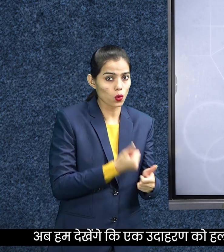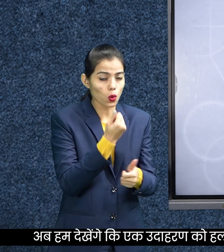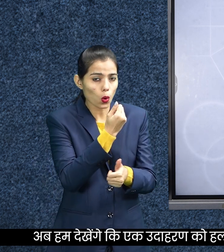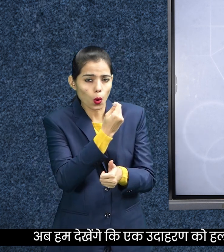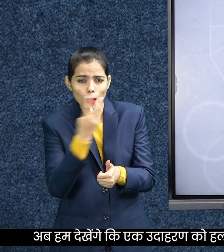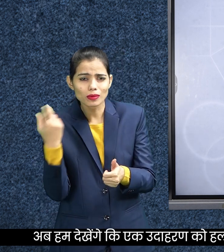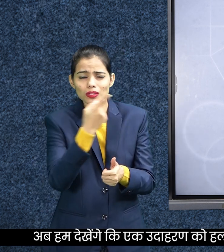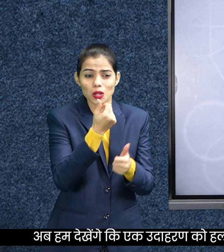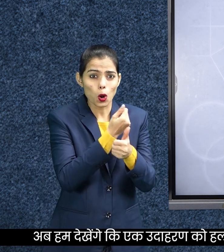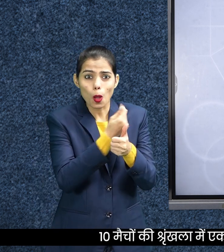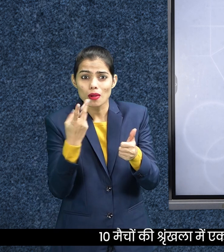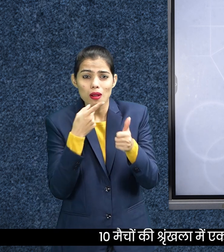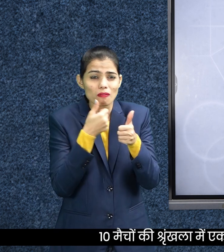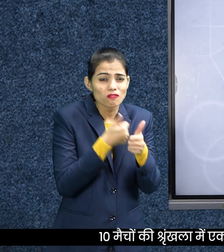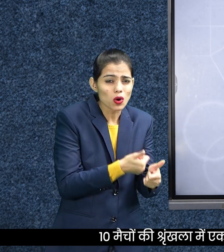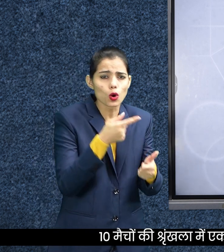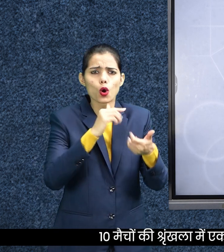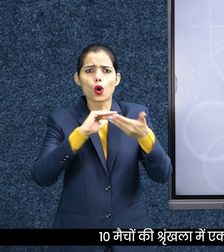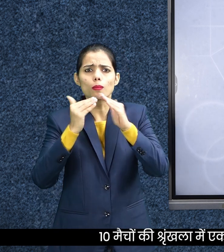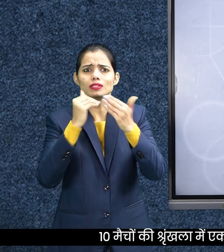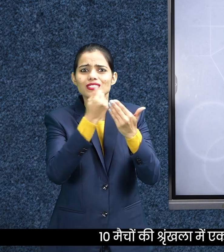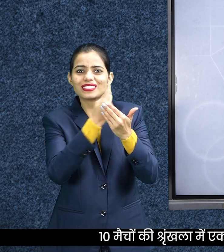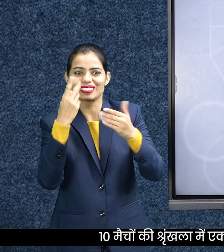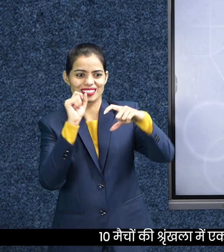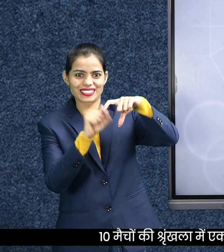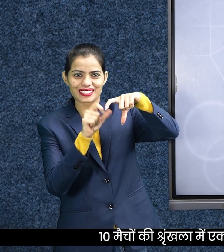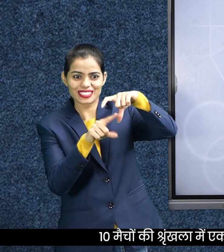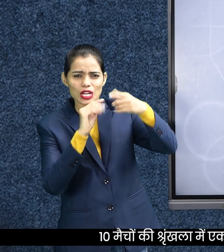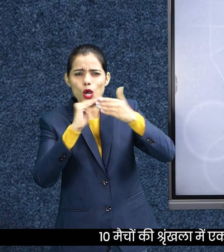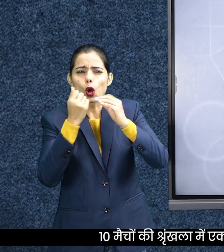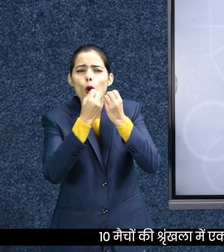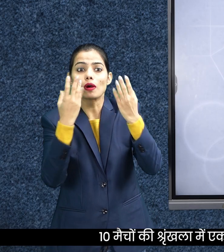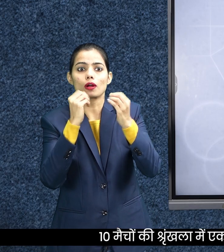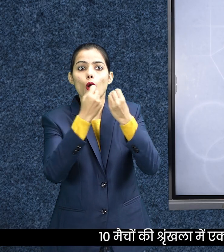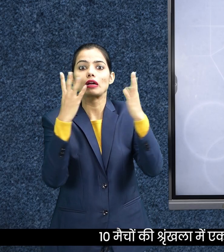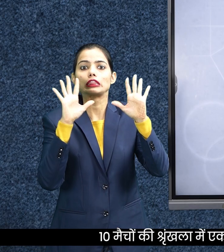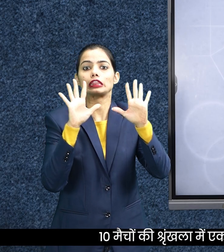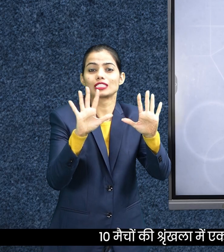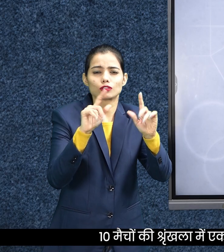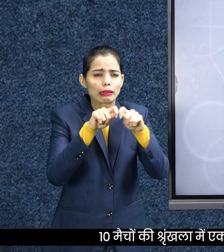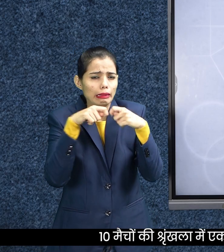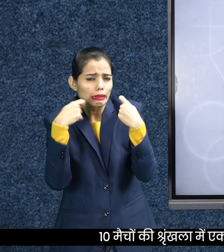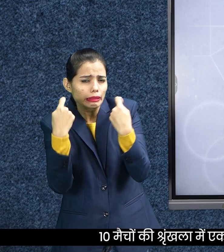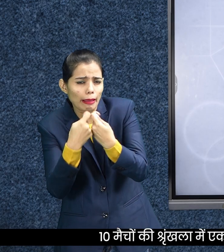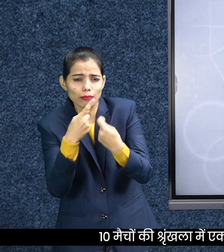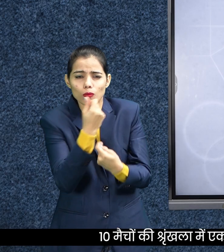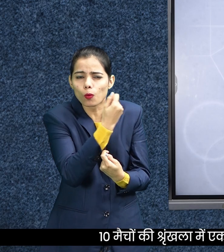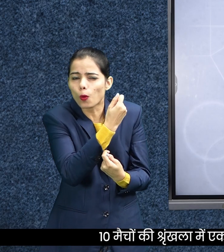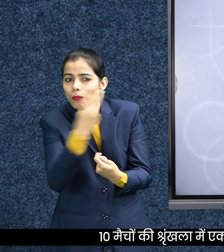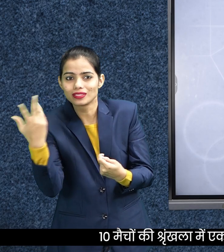ज्ञात किए जाते हैं। 10 मैचों की श्रृंखला में एक टीम द्वारा निम्नलिखित संख्या में गोल किए गए